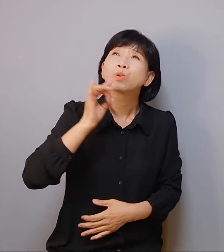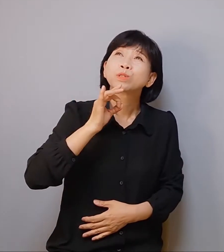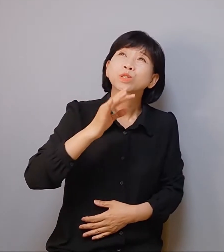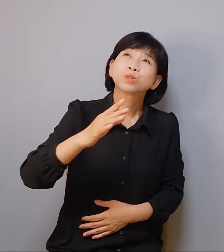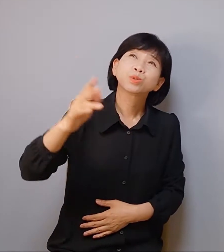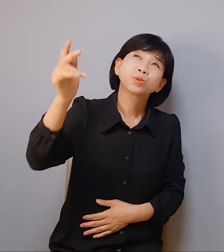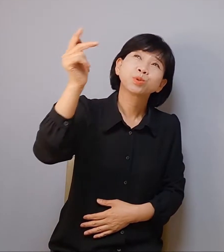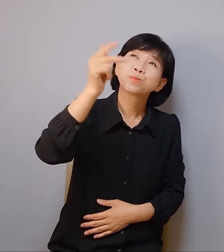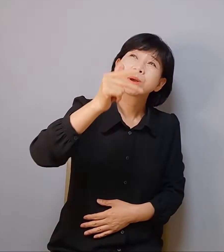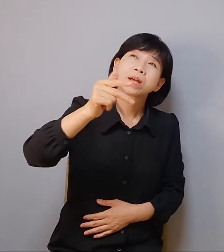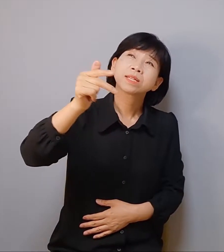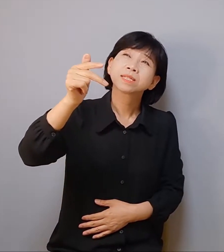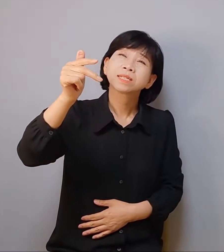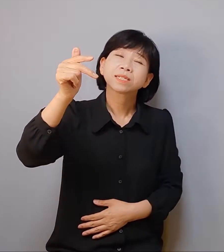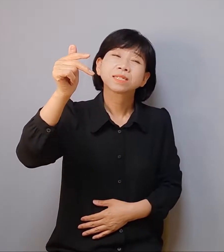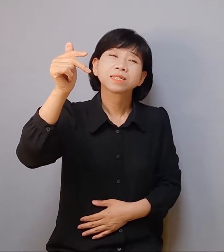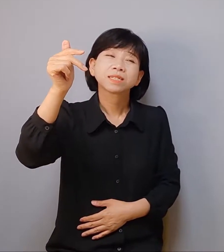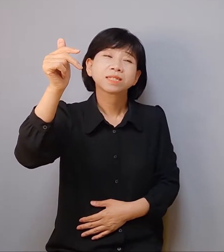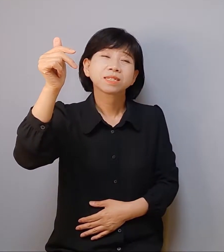오직